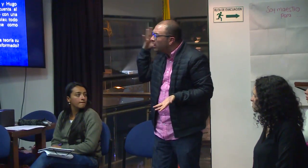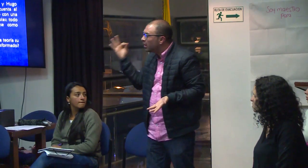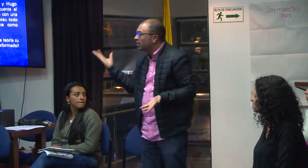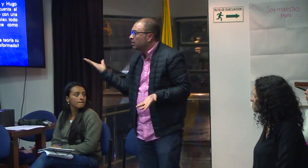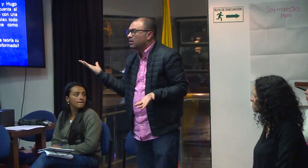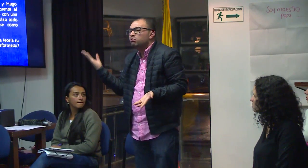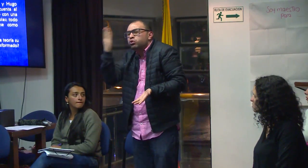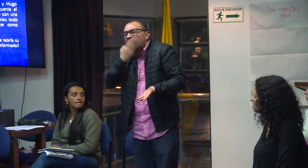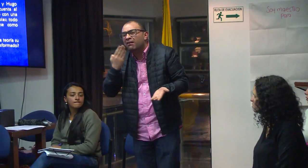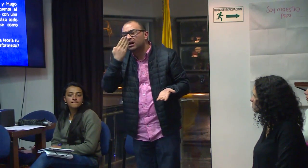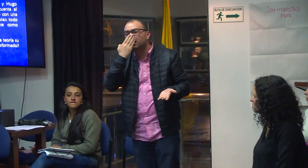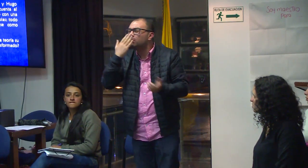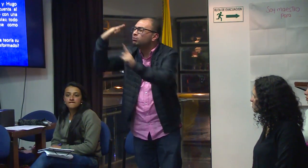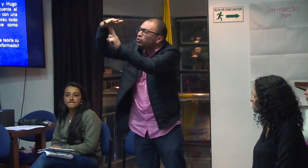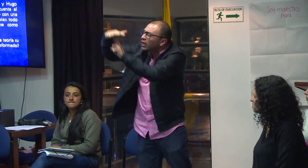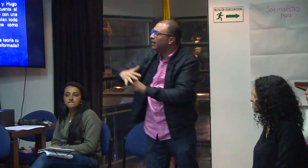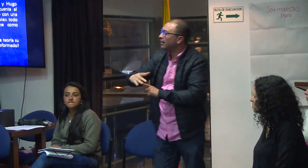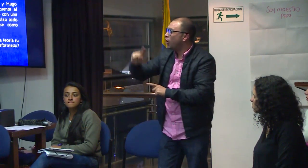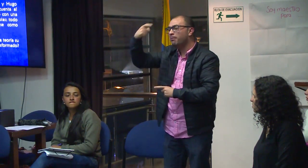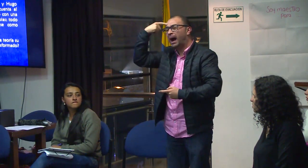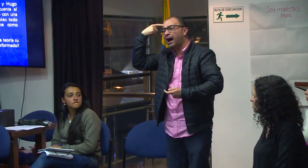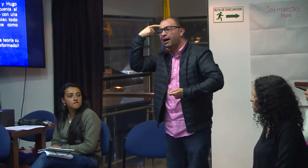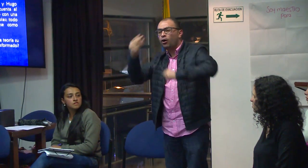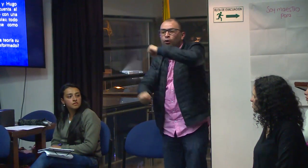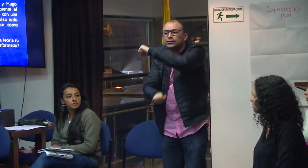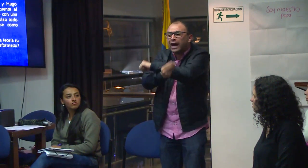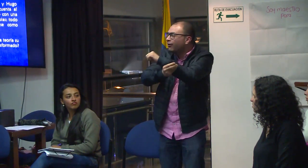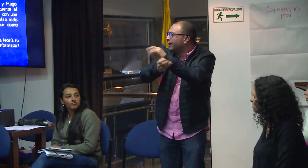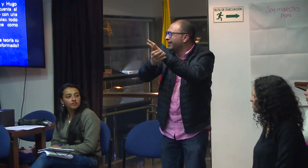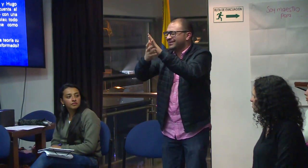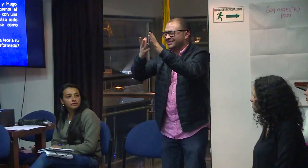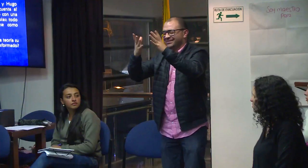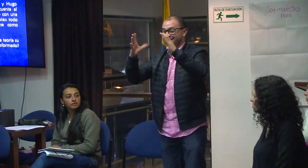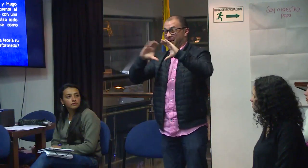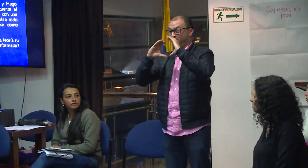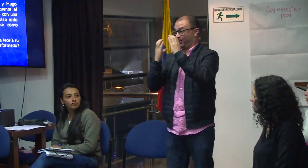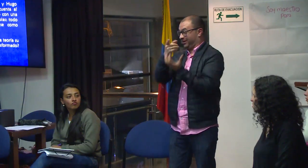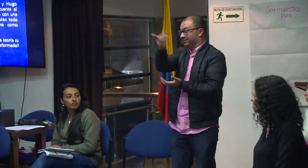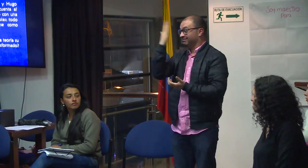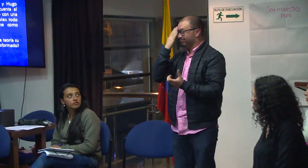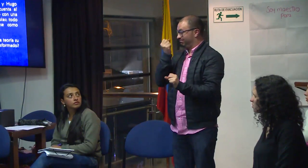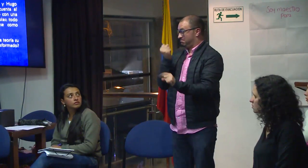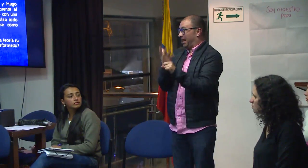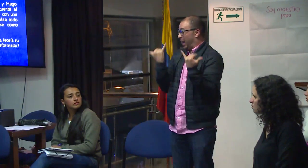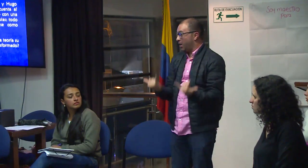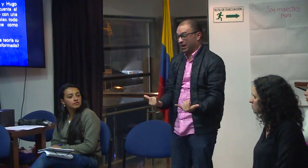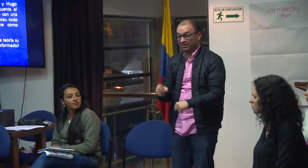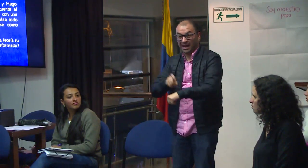reflexión. ¿Soy yo sordo? ¿Soy yo oyente? ¿Soy yo el que...